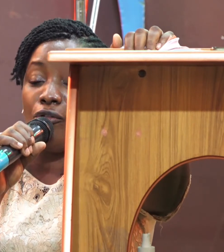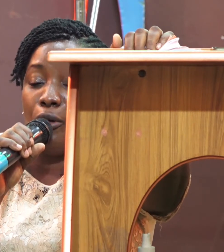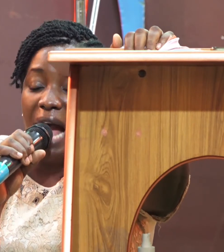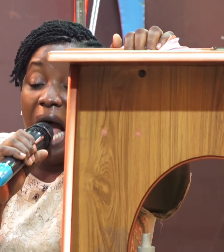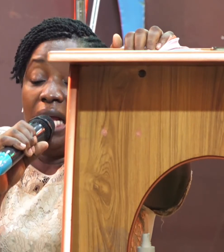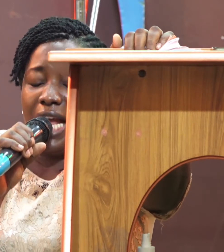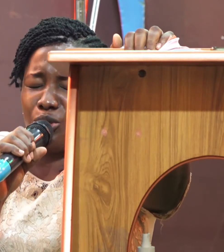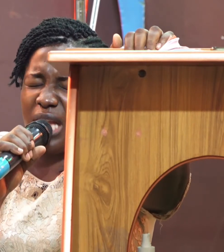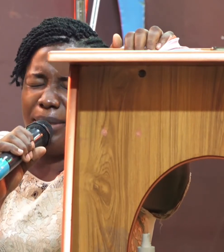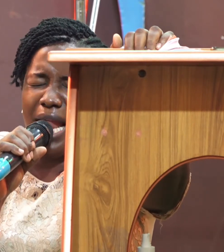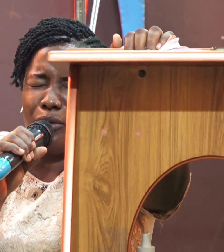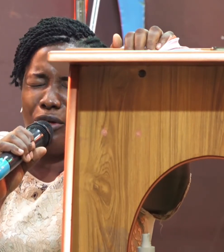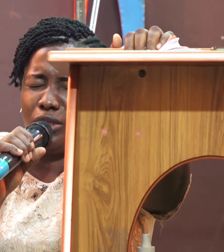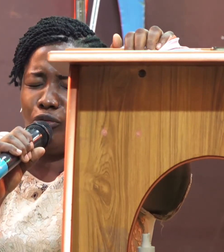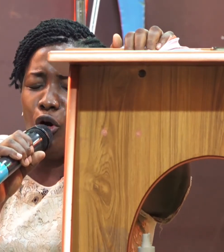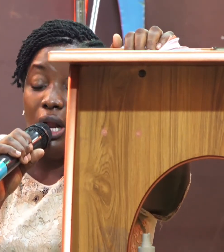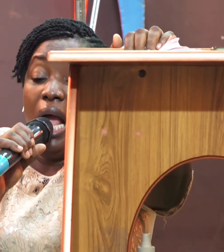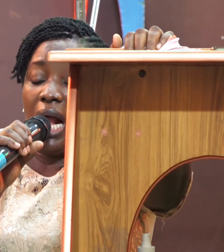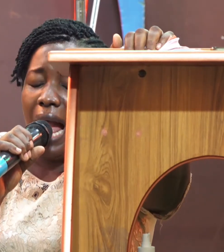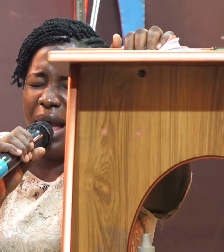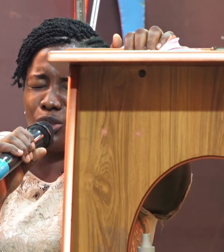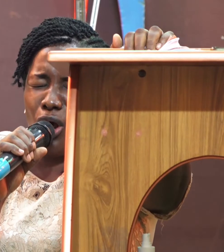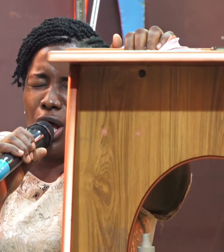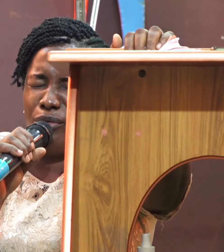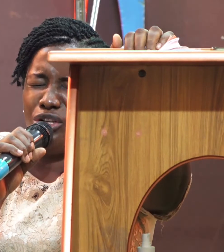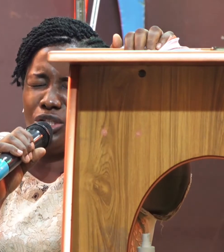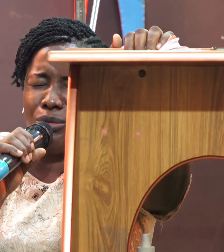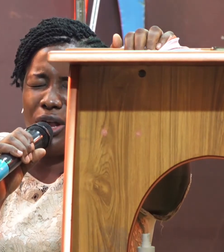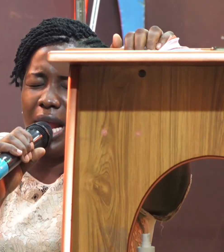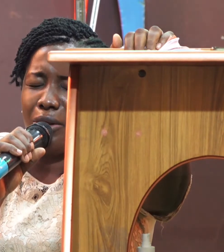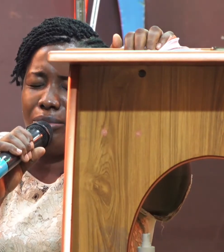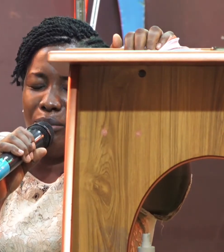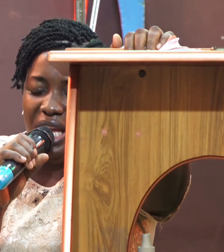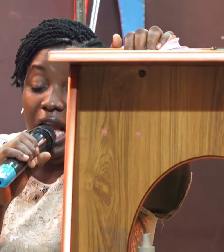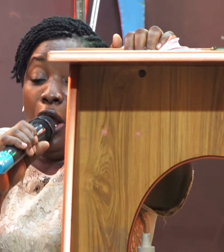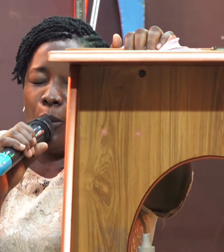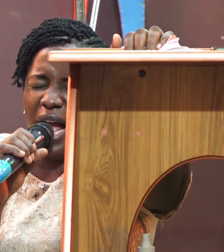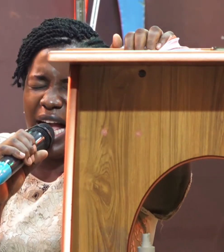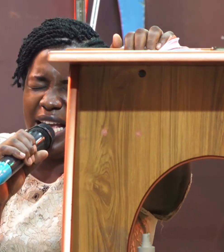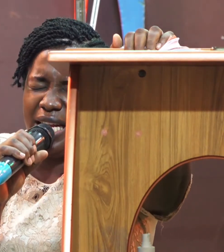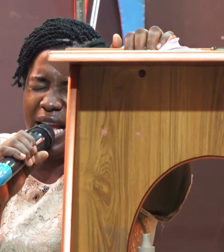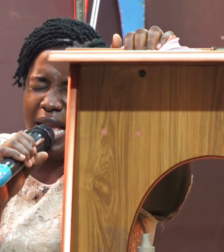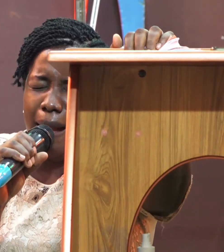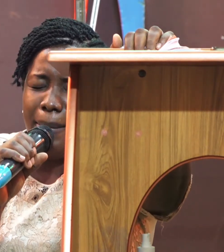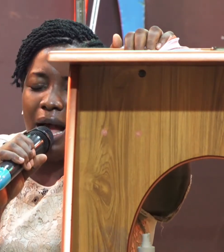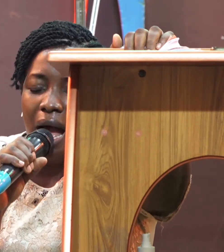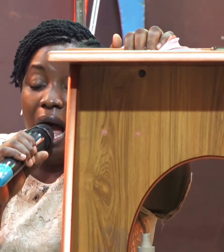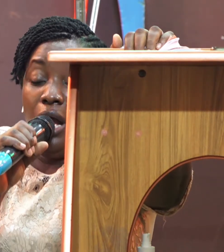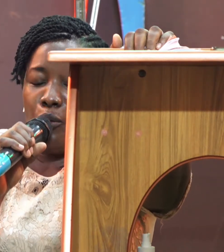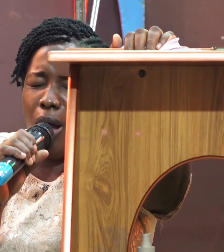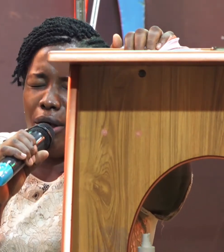vyo kufuma. Netutabela grateful. Ngabatu kolo vlu njitubongela kovu vi. Kwa gairide